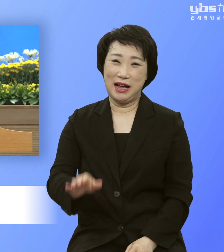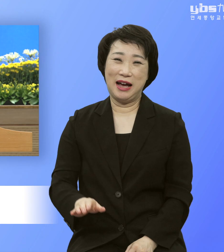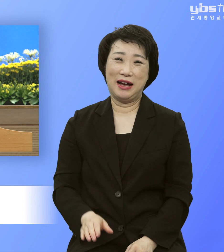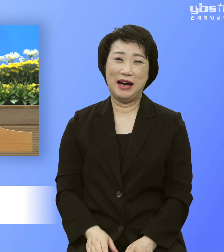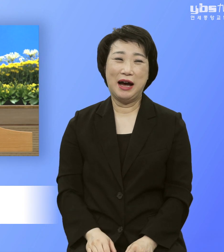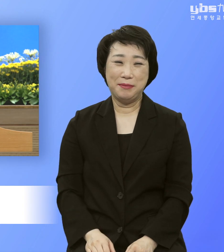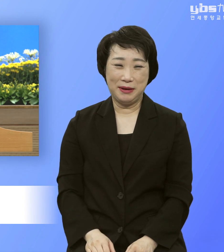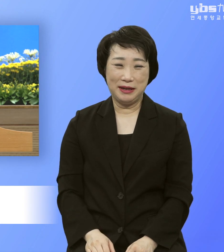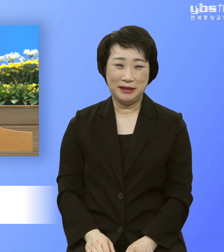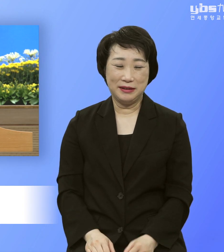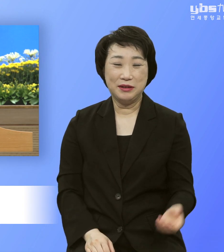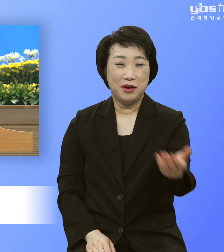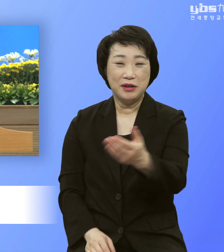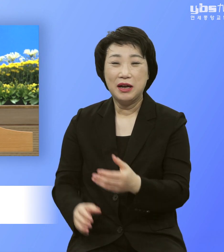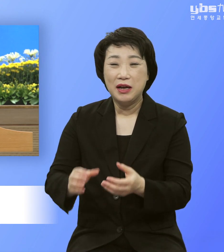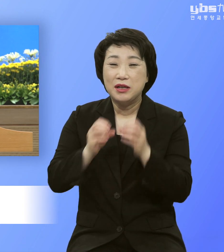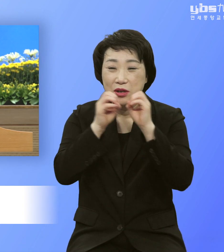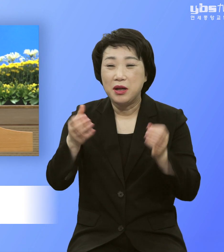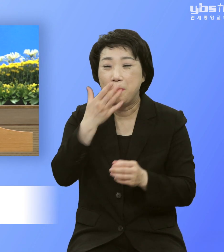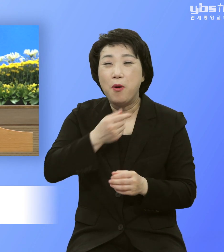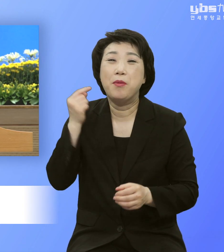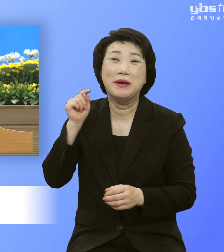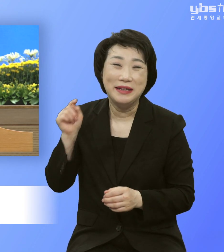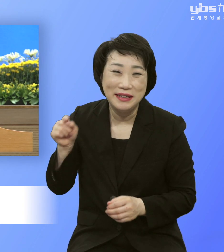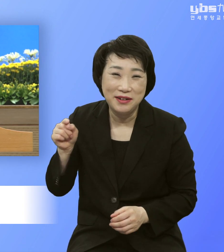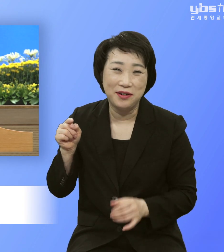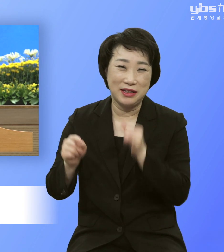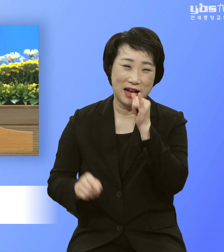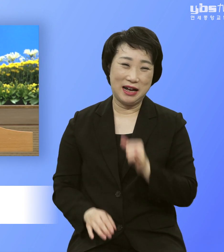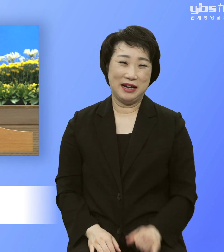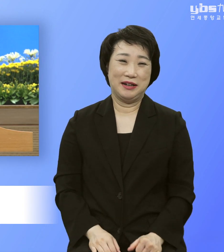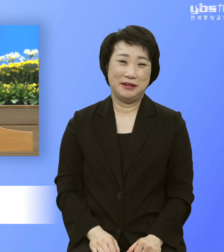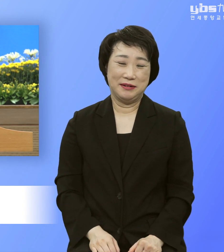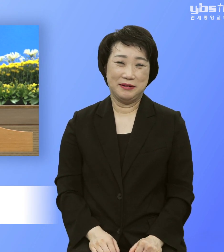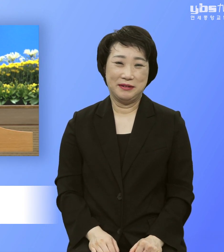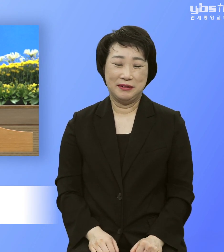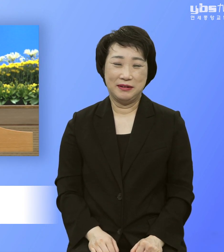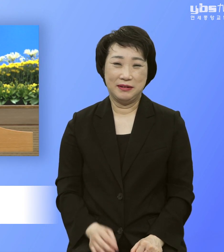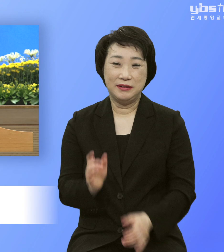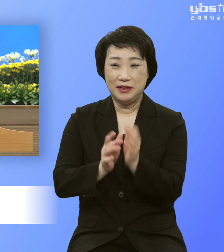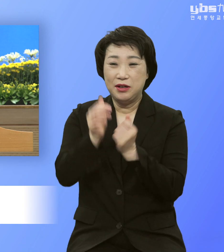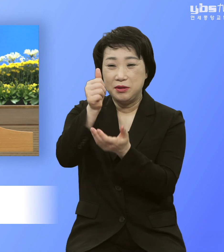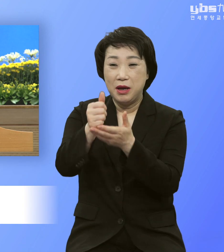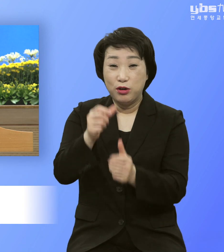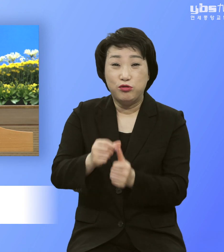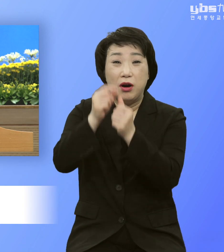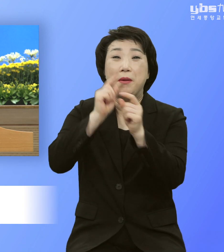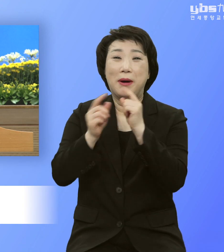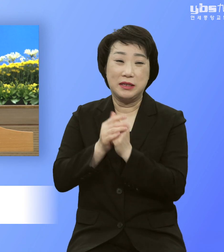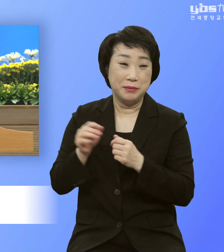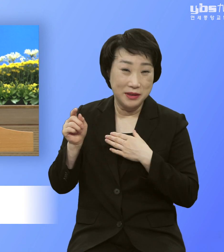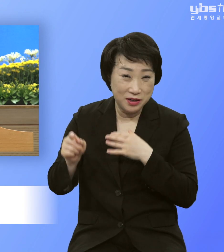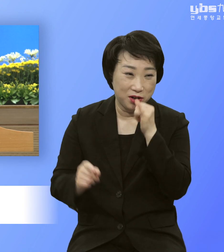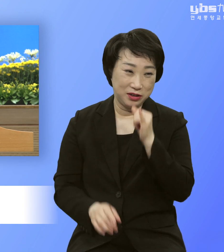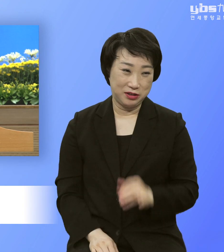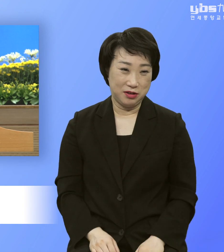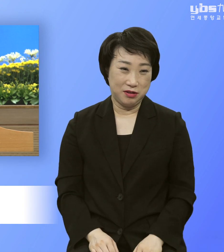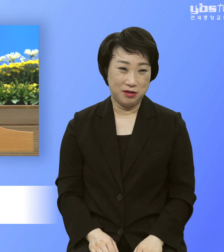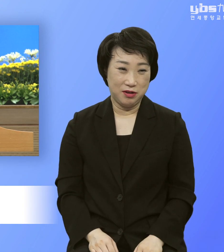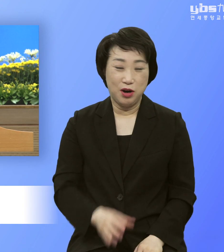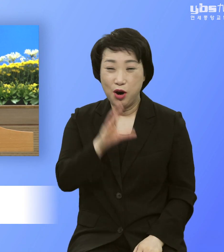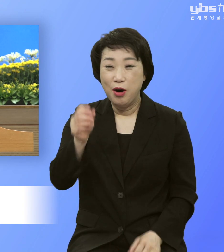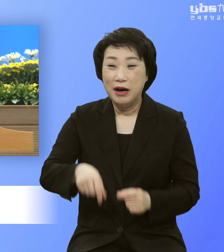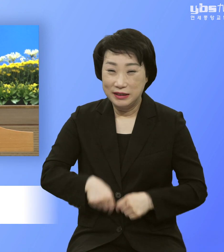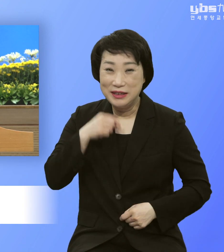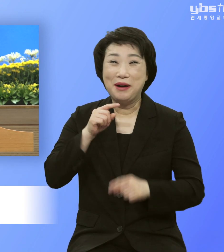있도다 했으니 너에게 전하는 복음이 곧 이 말씀이라. 예수도의 구원의 말씀이라고 합니다.